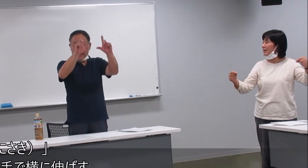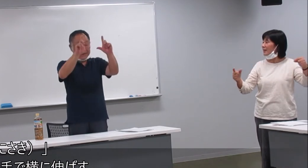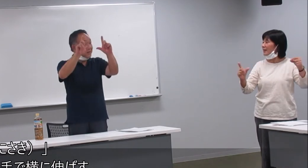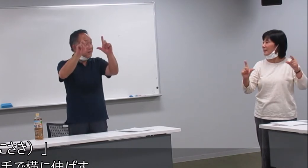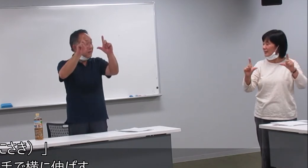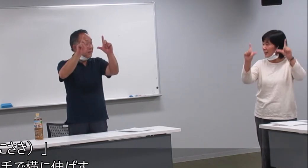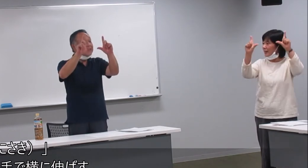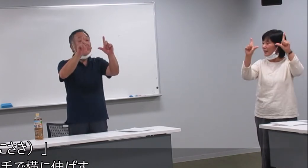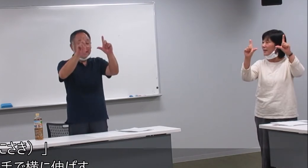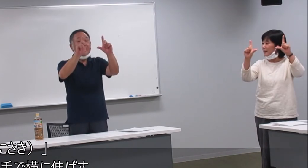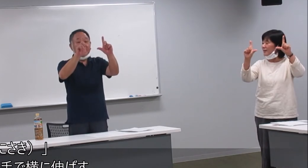先、 気